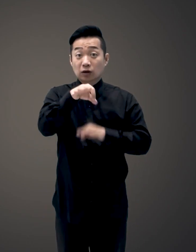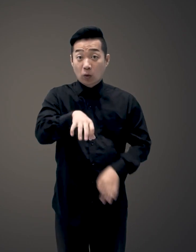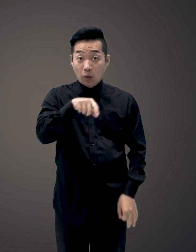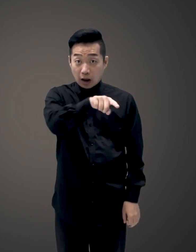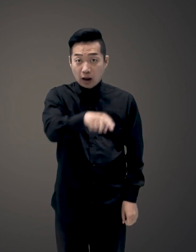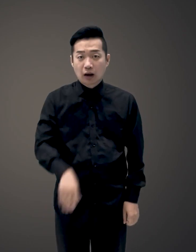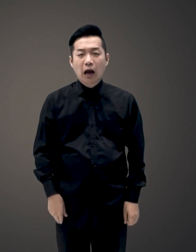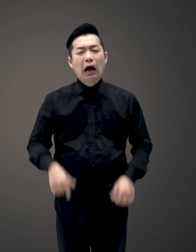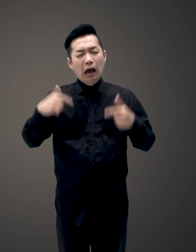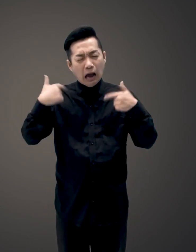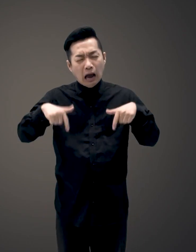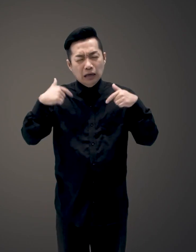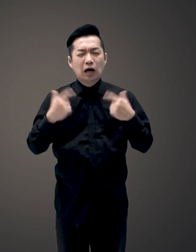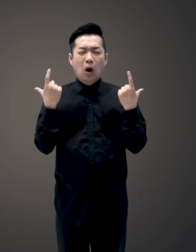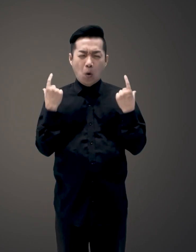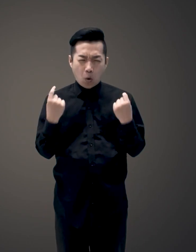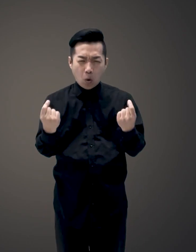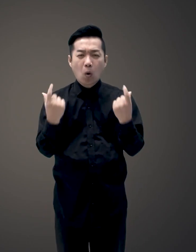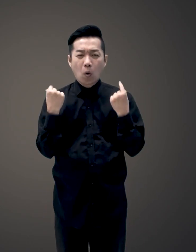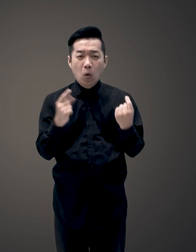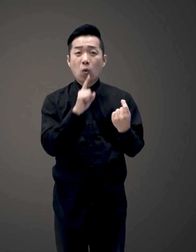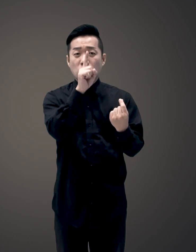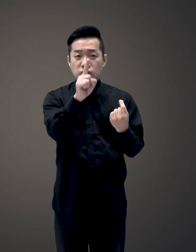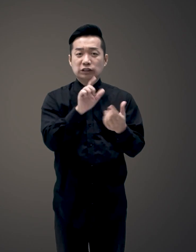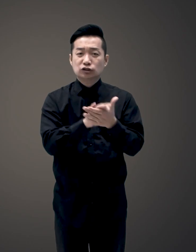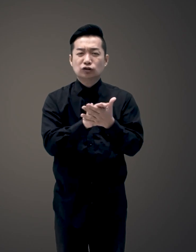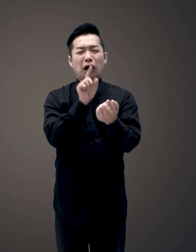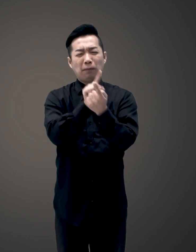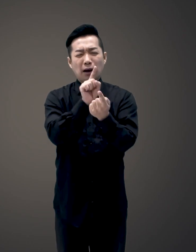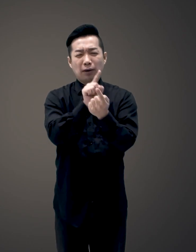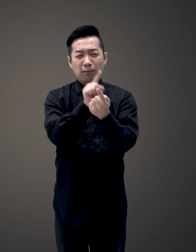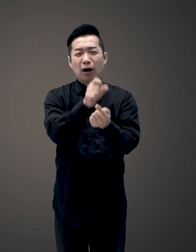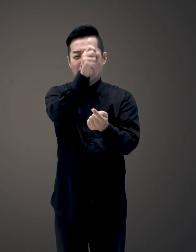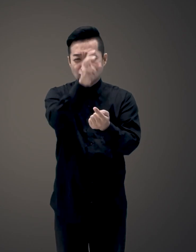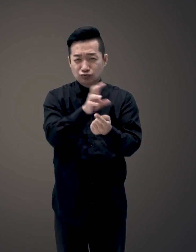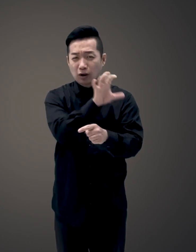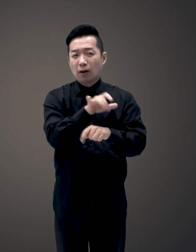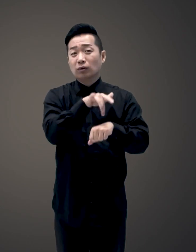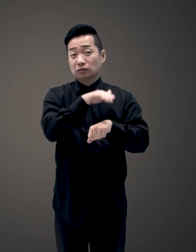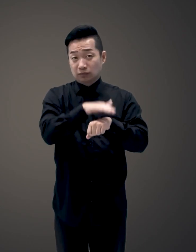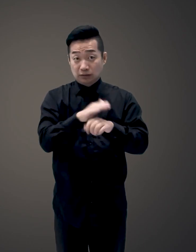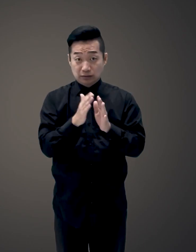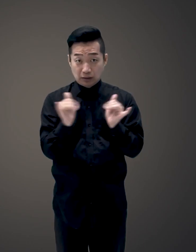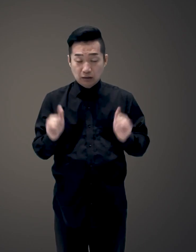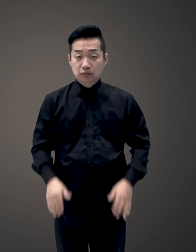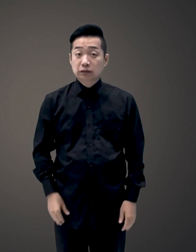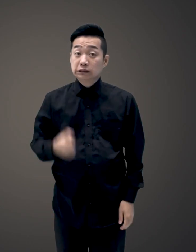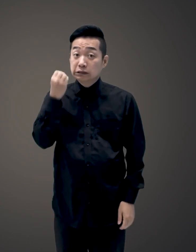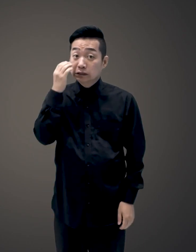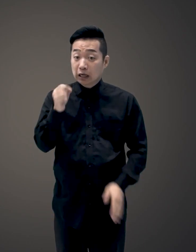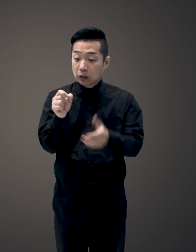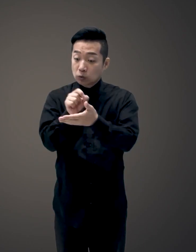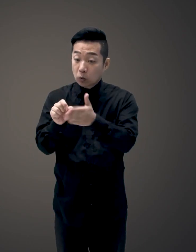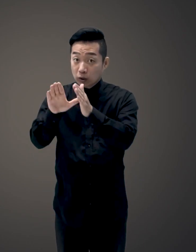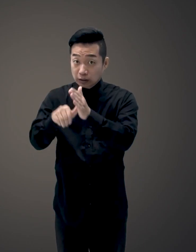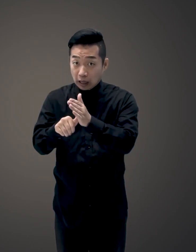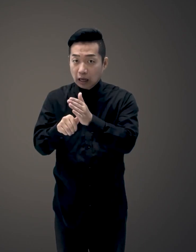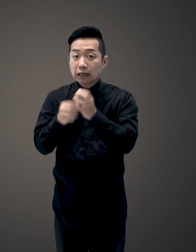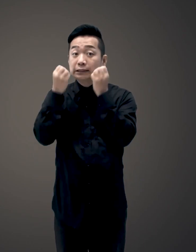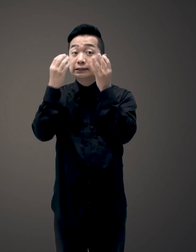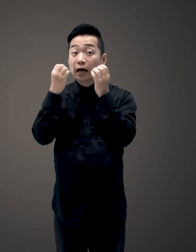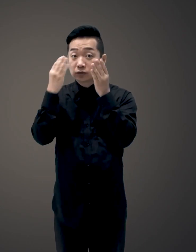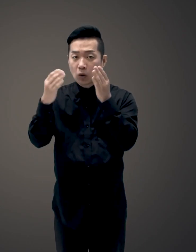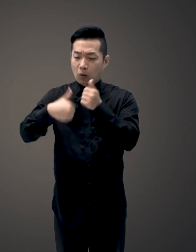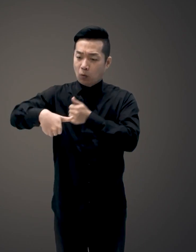식당에 가도 먹던 메뉴만 맨날 시키고 친구도 만났던 사람만 만나는 사람인데요. 이상하게 소설 속에서는 인물들이 새롭고